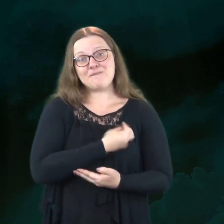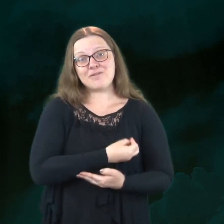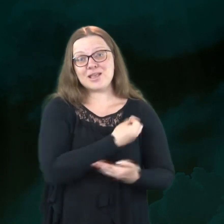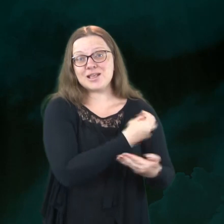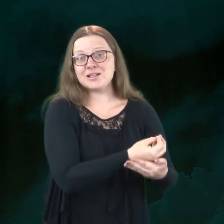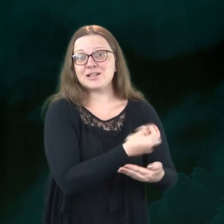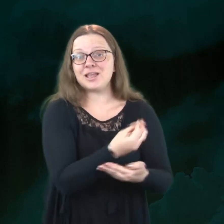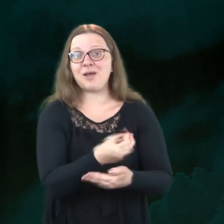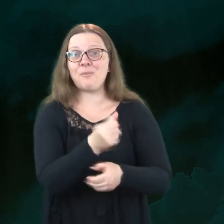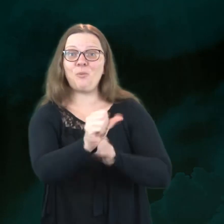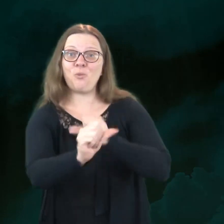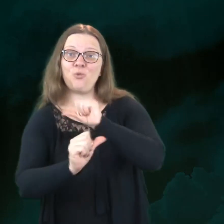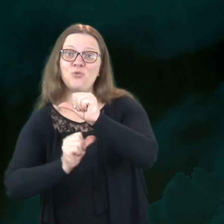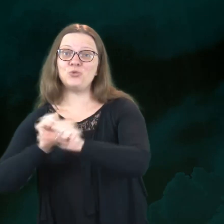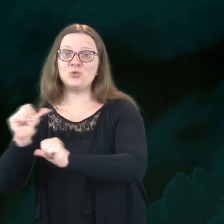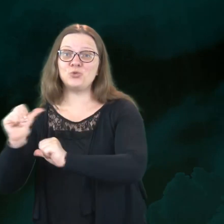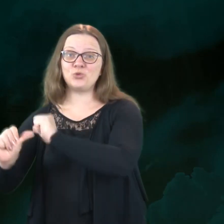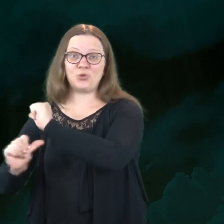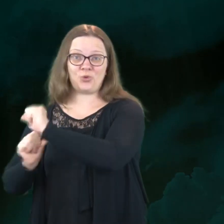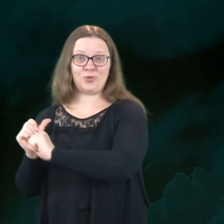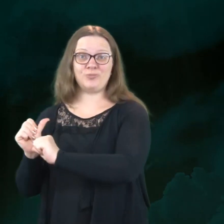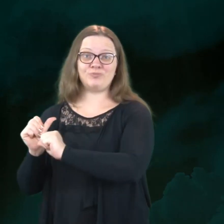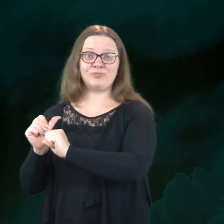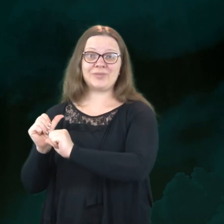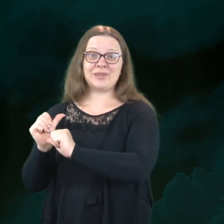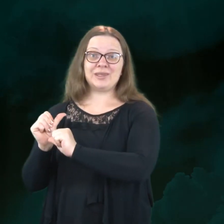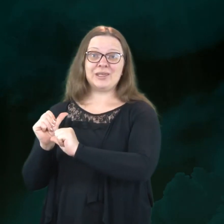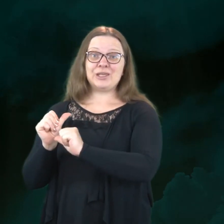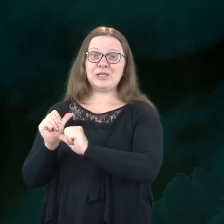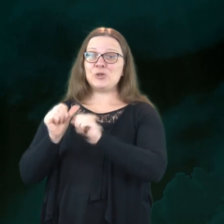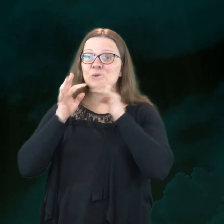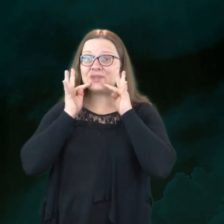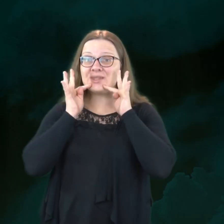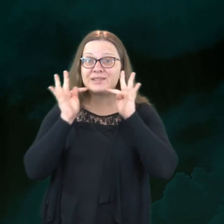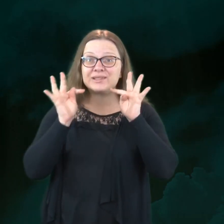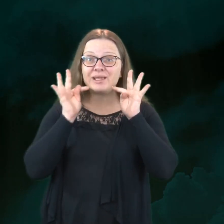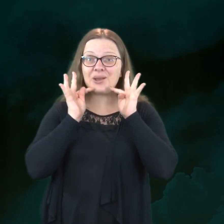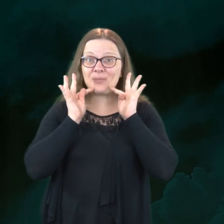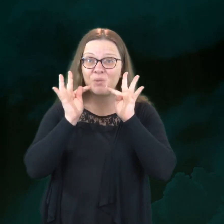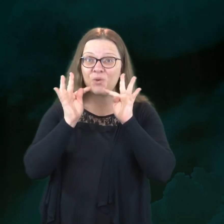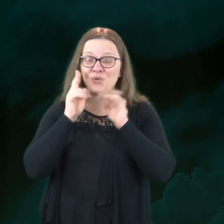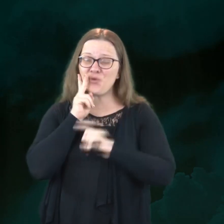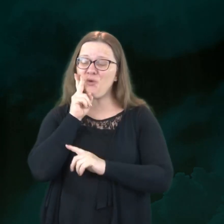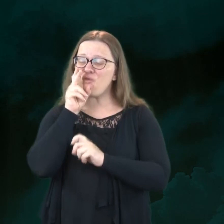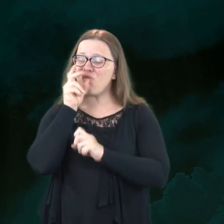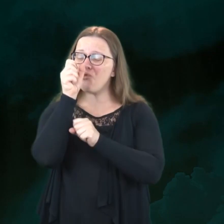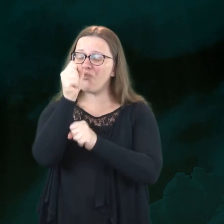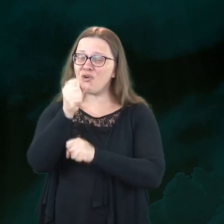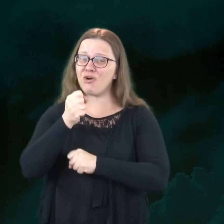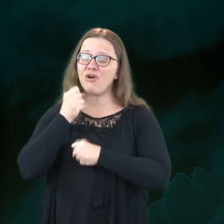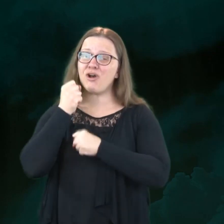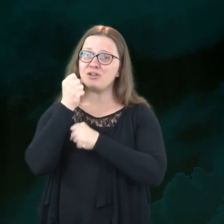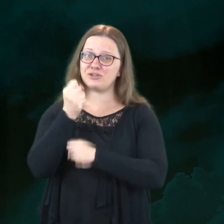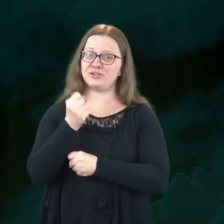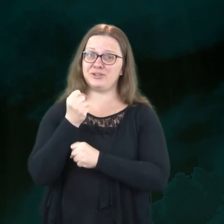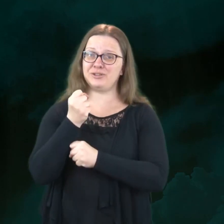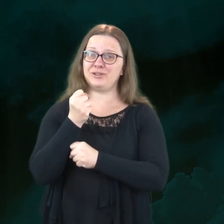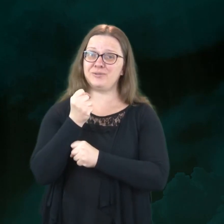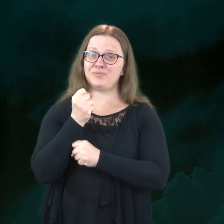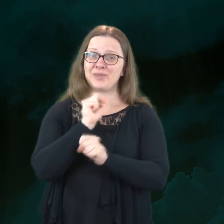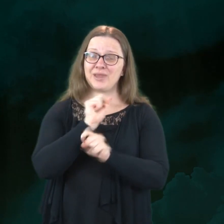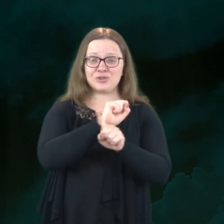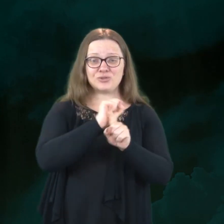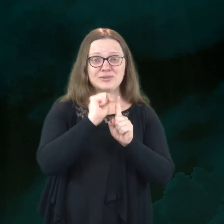por toda a Macedônia, não é isso? Por todos os lugares, porque foi uma coisa muito forte, muito forte. A sociedade